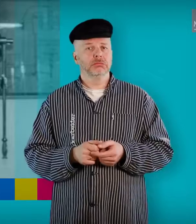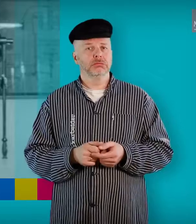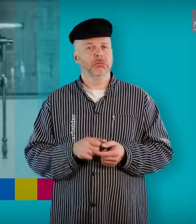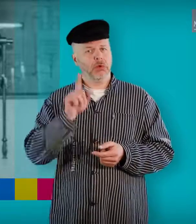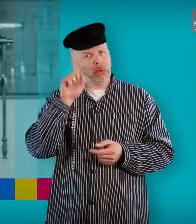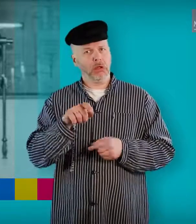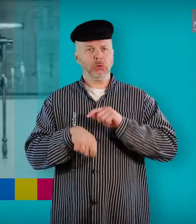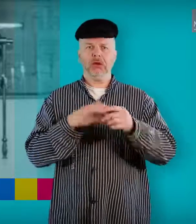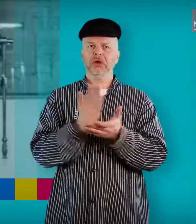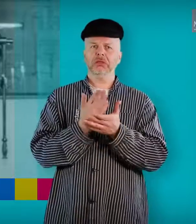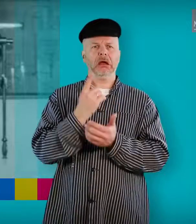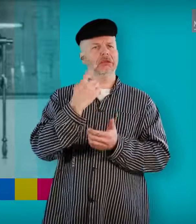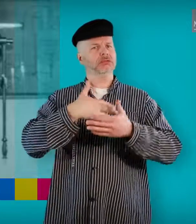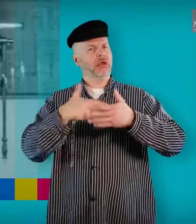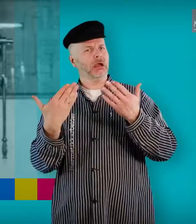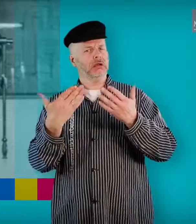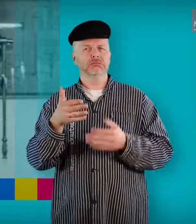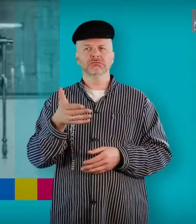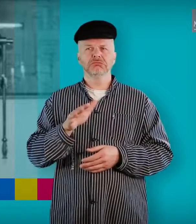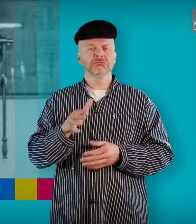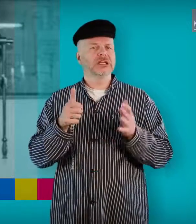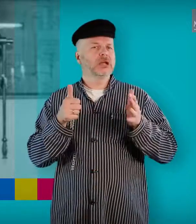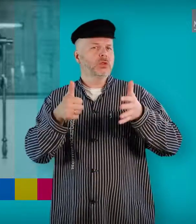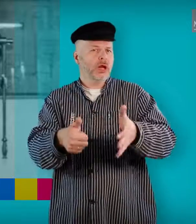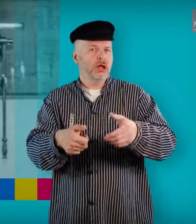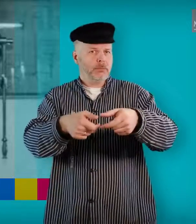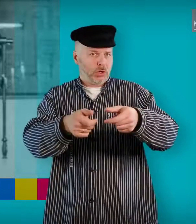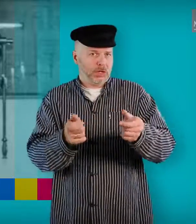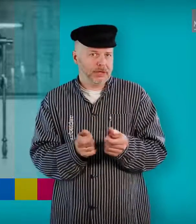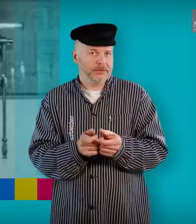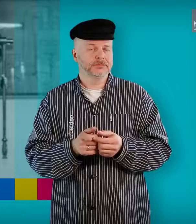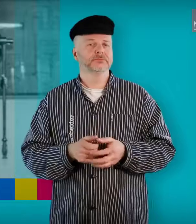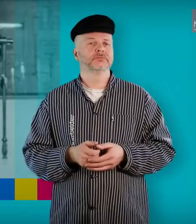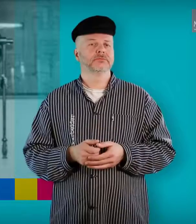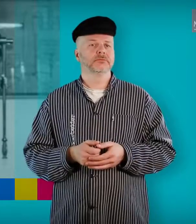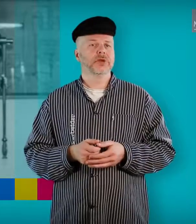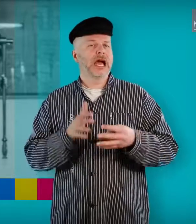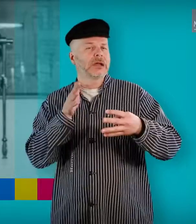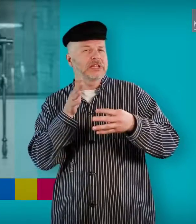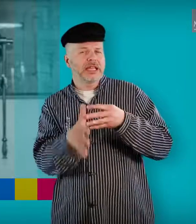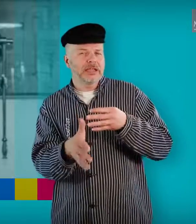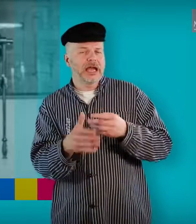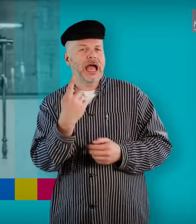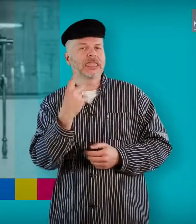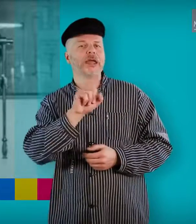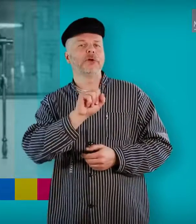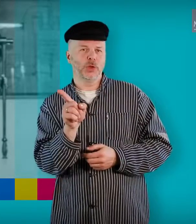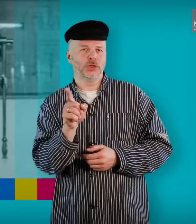På en dag klarte de å lodde ca. 600 bokser. Det betyr at de brukte omtrent 1 minutt per